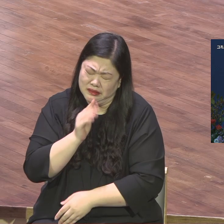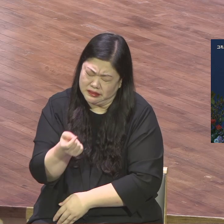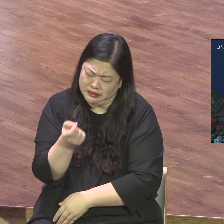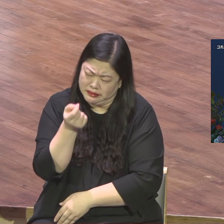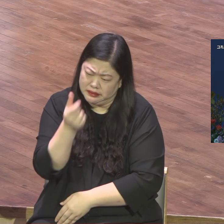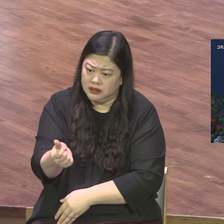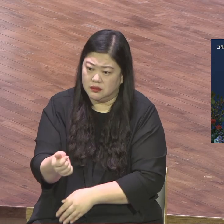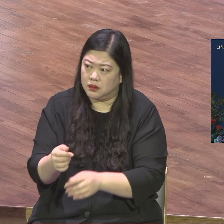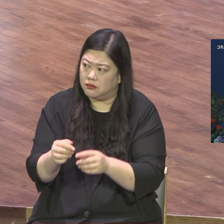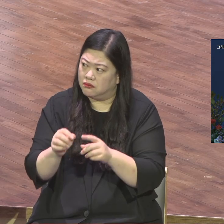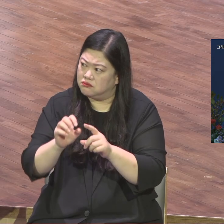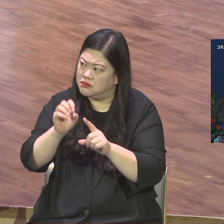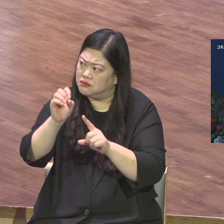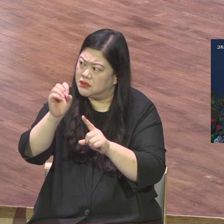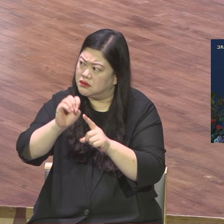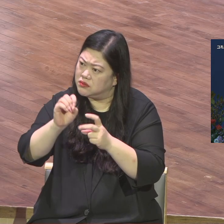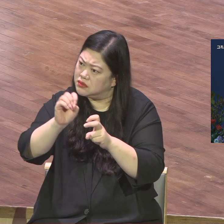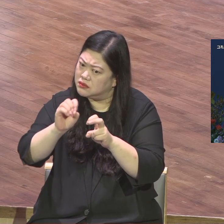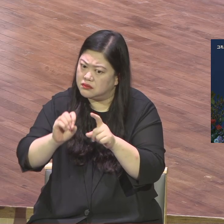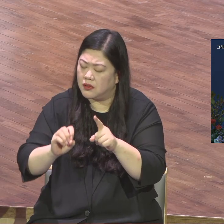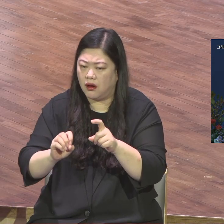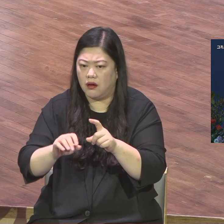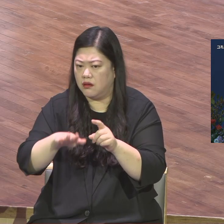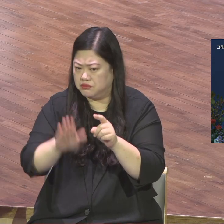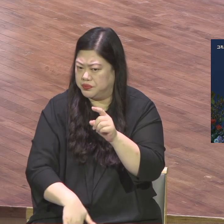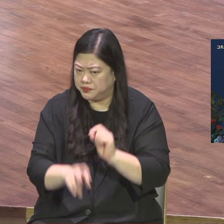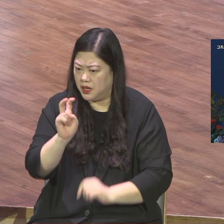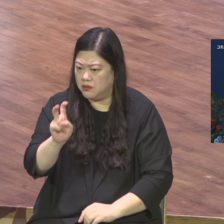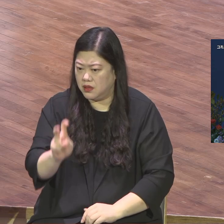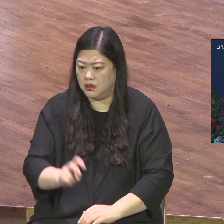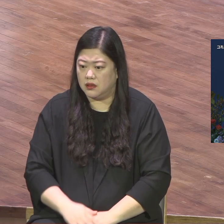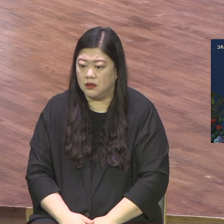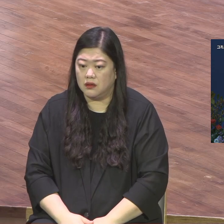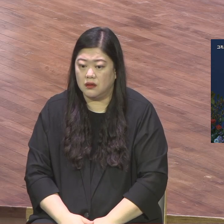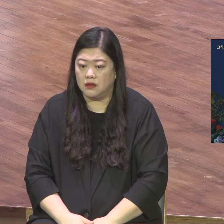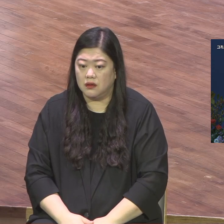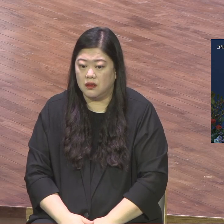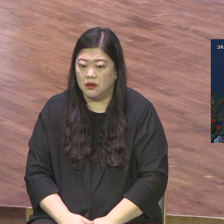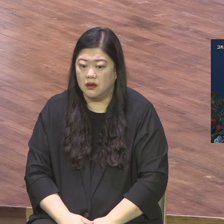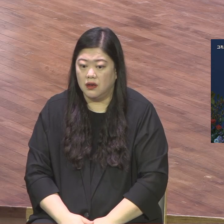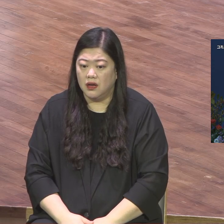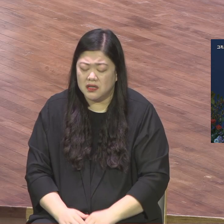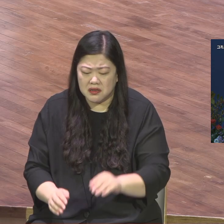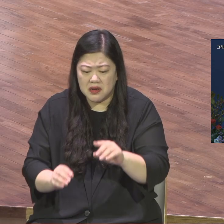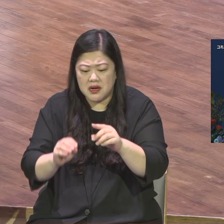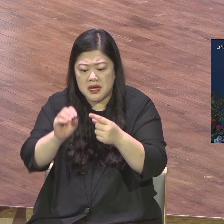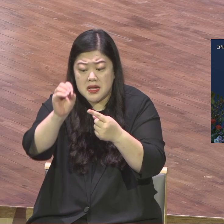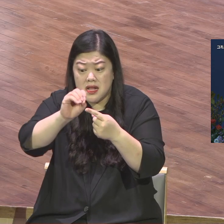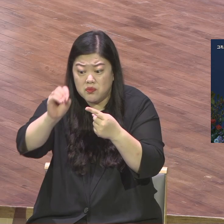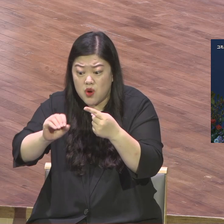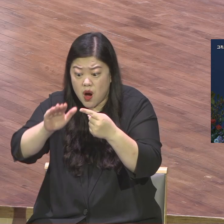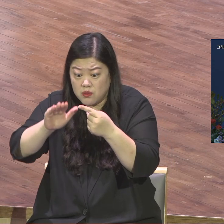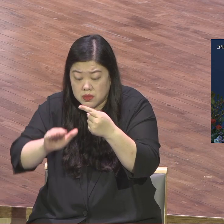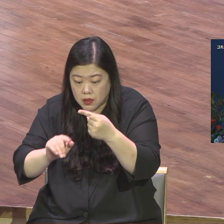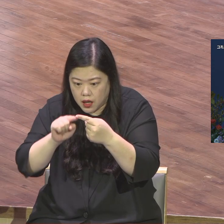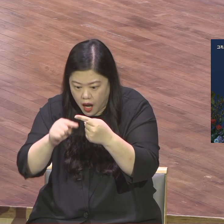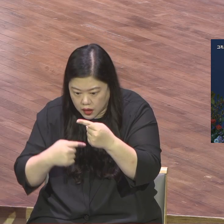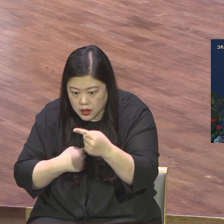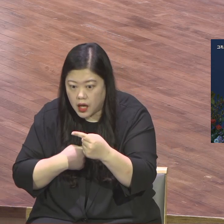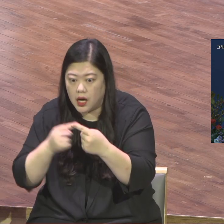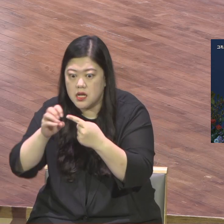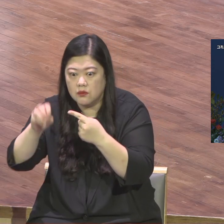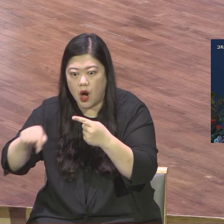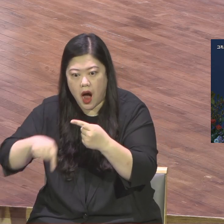말까요? 그런데 여러분이 지금 이 시대에 언약 전달하는 예언기 와서 앉았다. 이